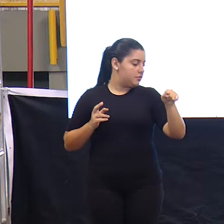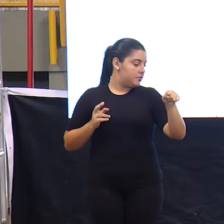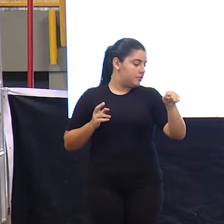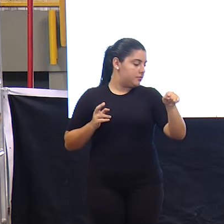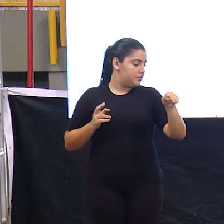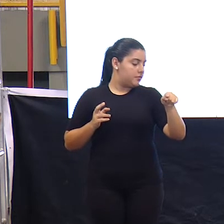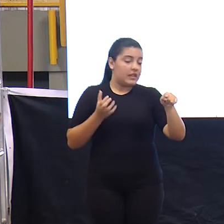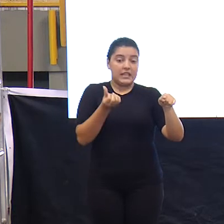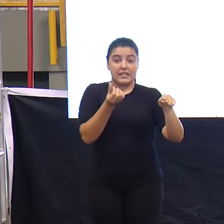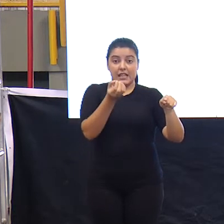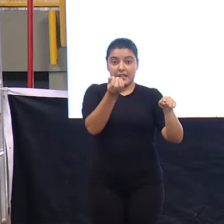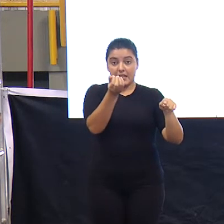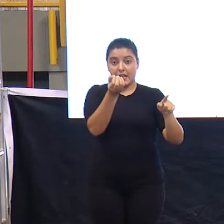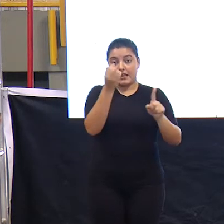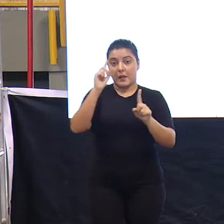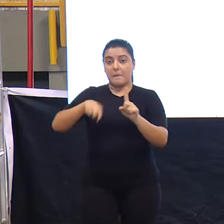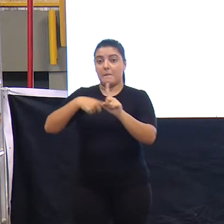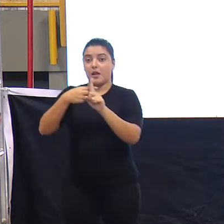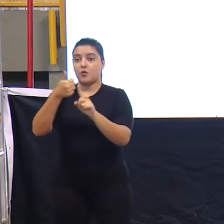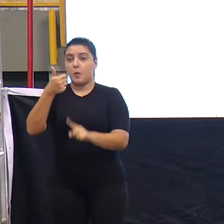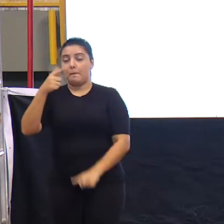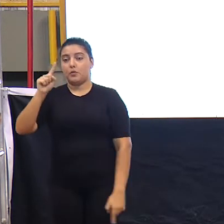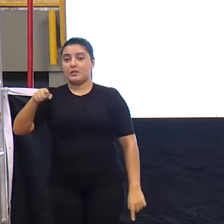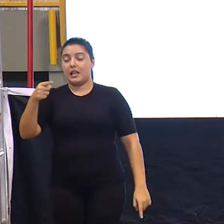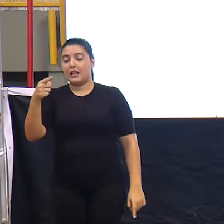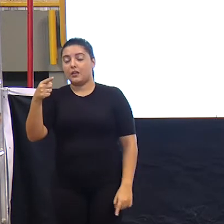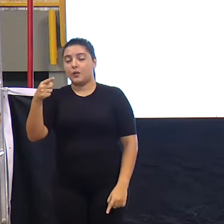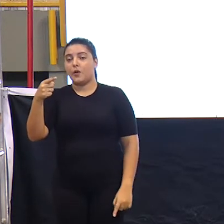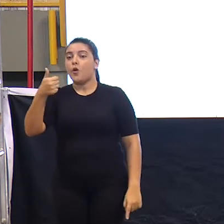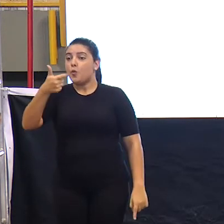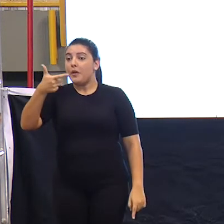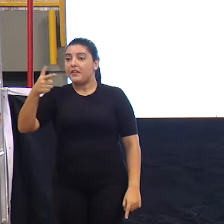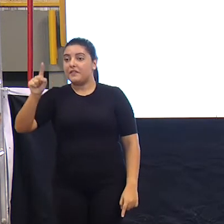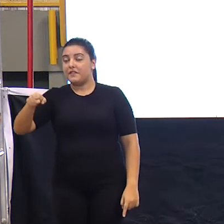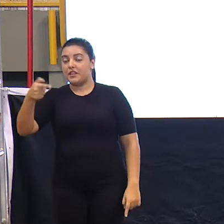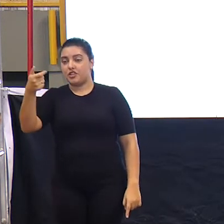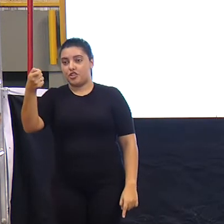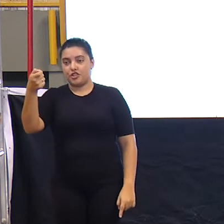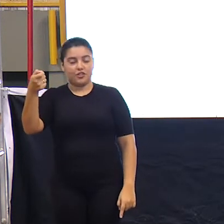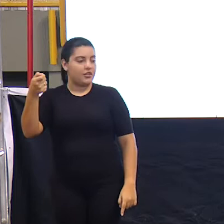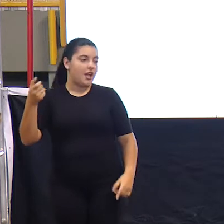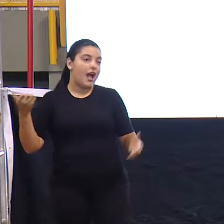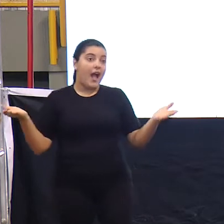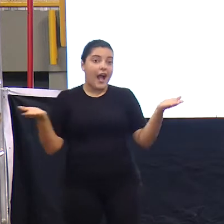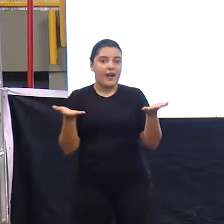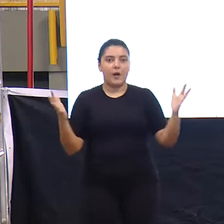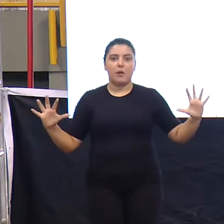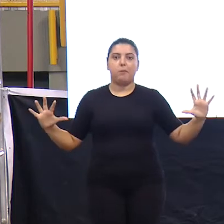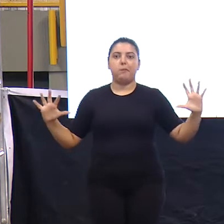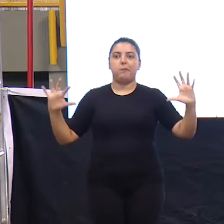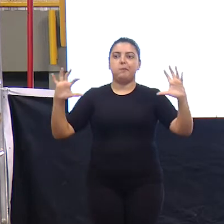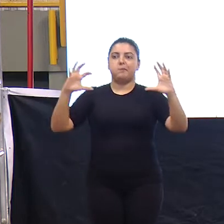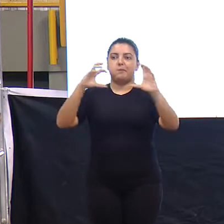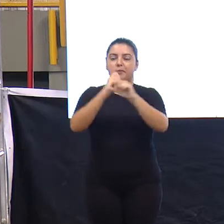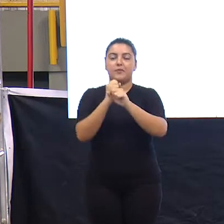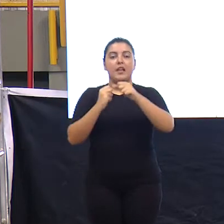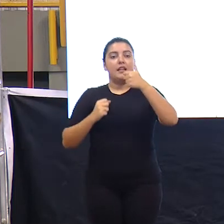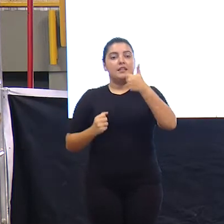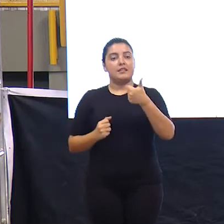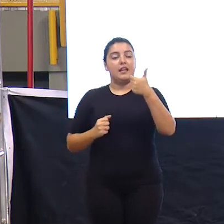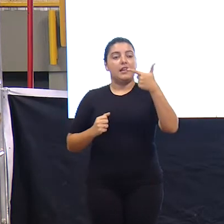50%. E 1%? 1,20, 1,2. Ou seja,